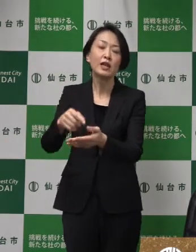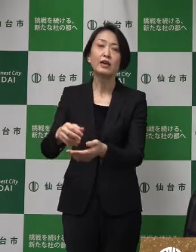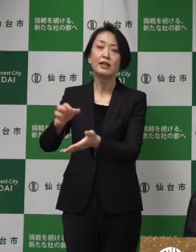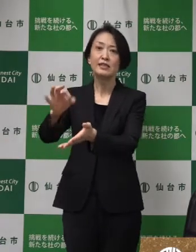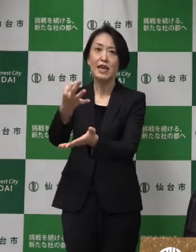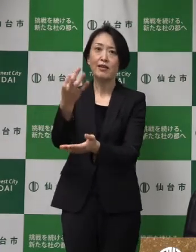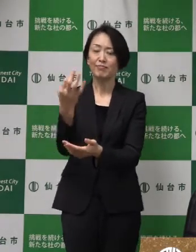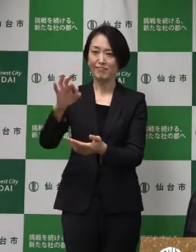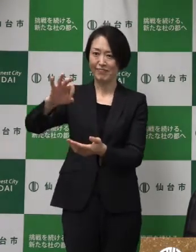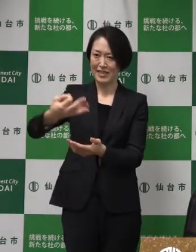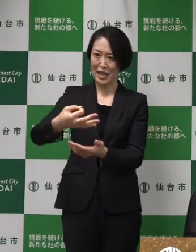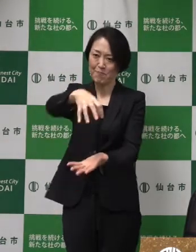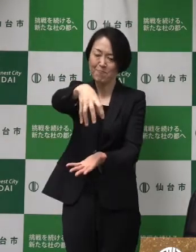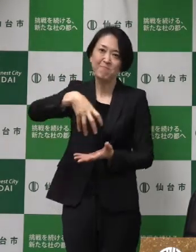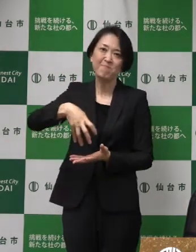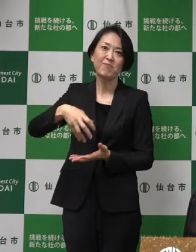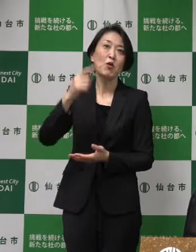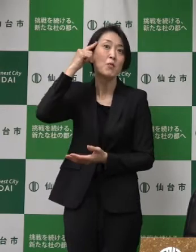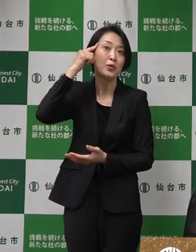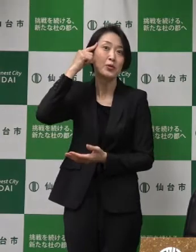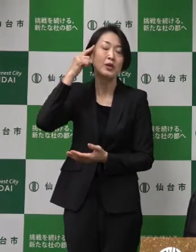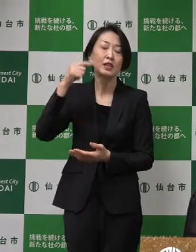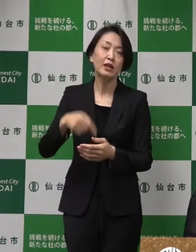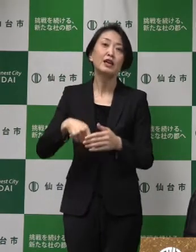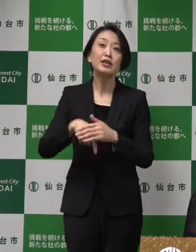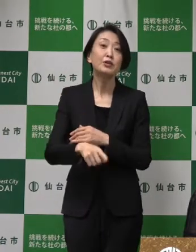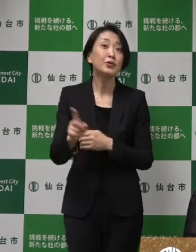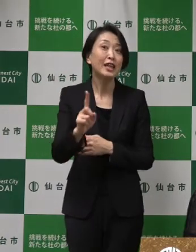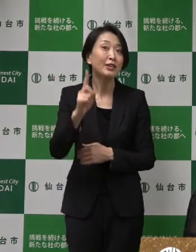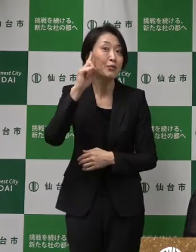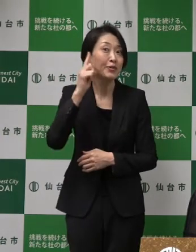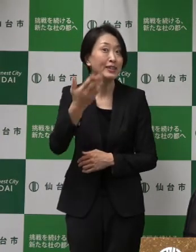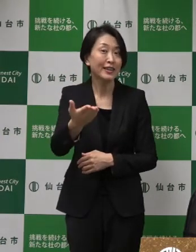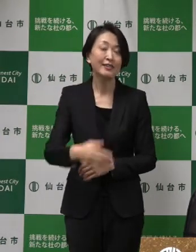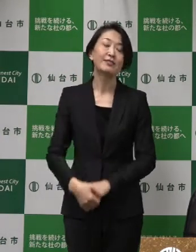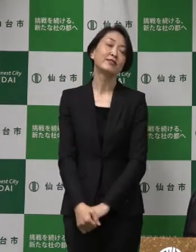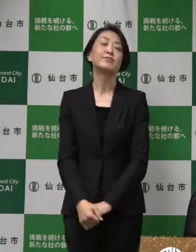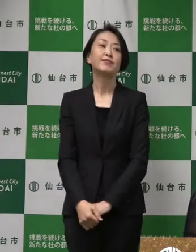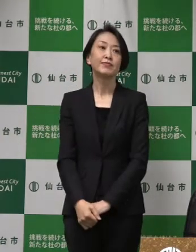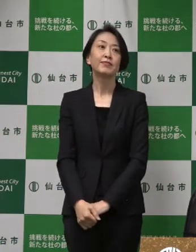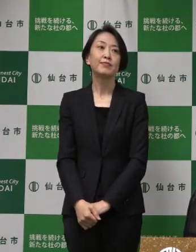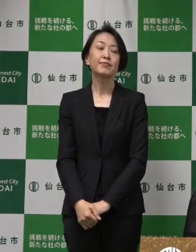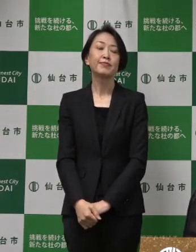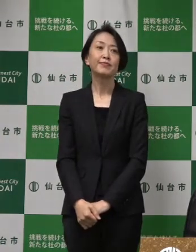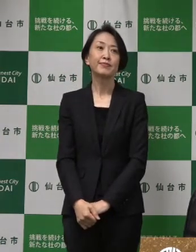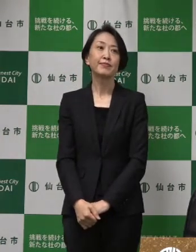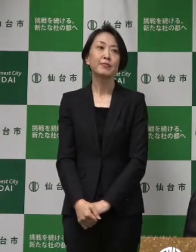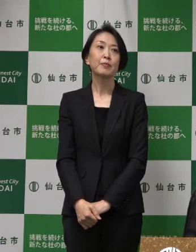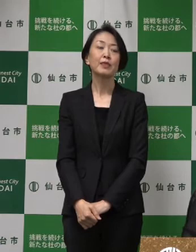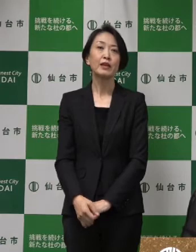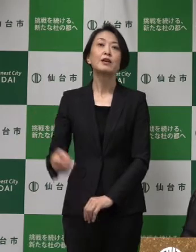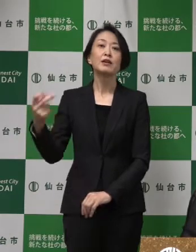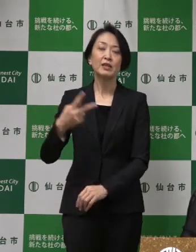ども、こちらの要因をどのように見られているのかというと、あと、まあ、かなり一発財政調整基